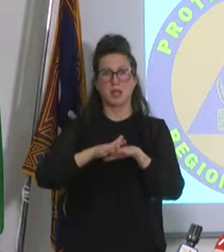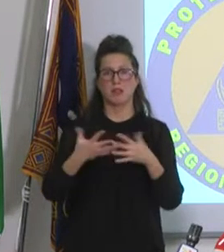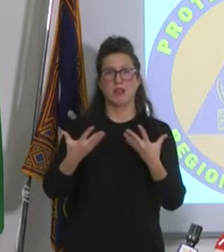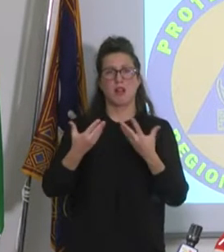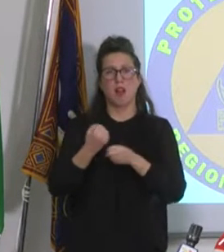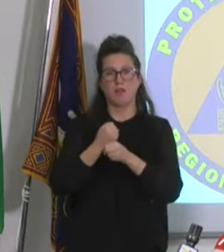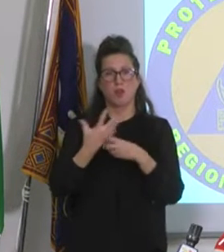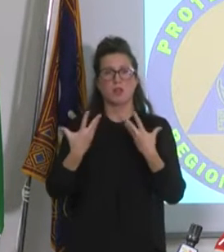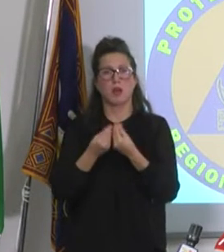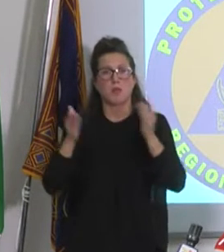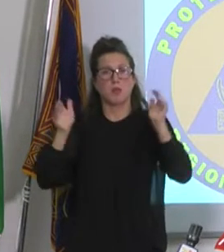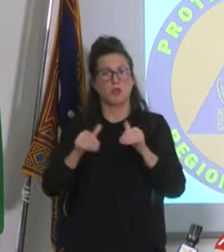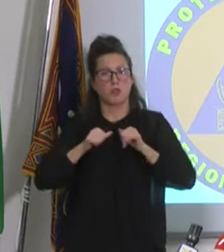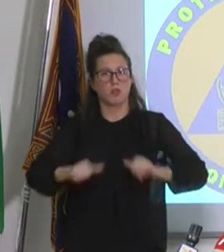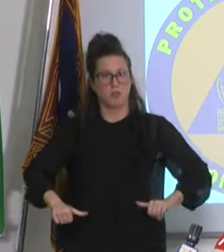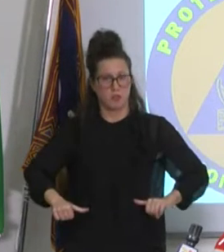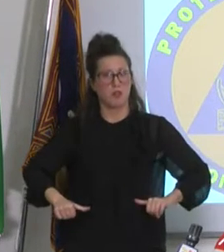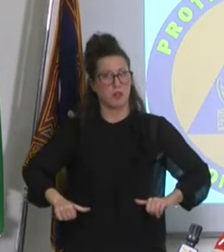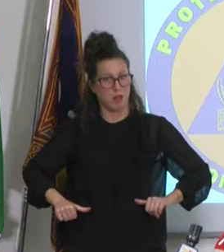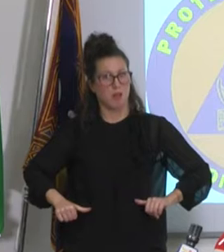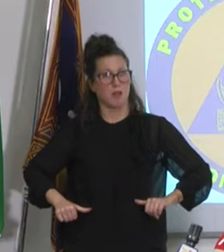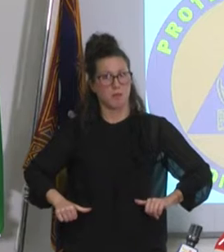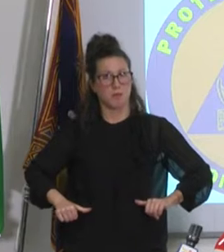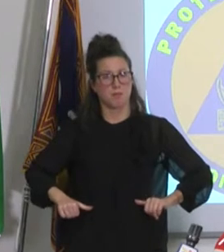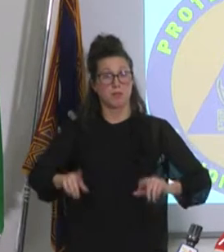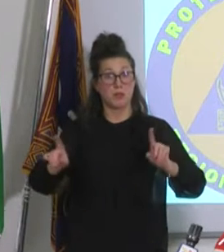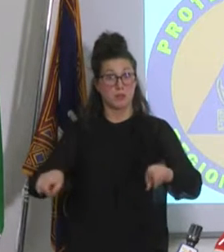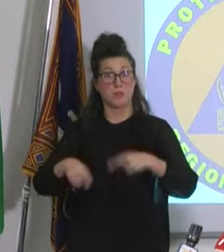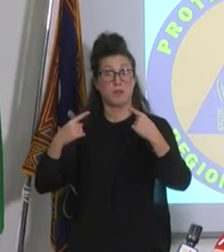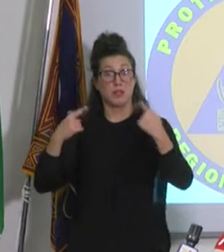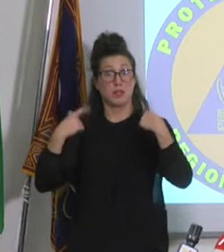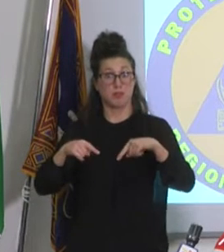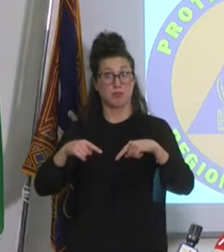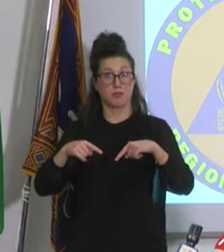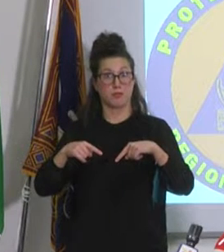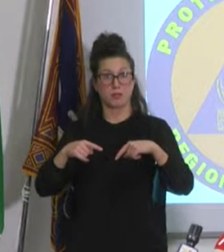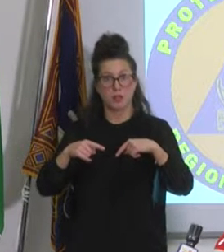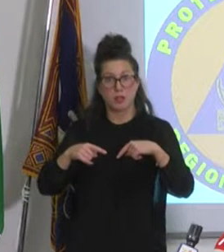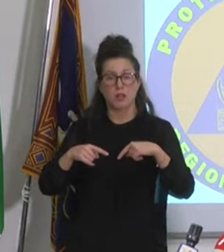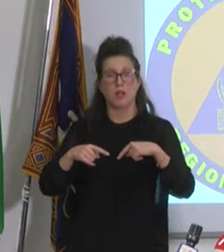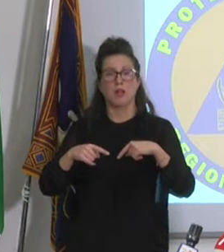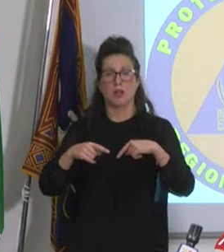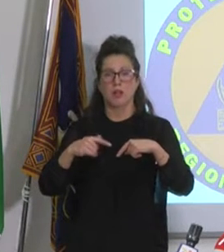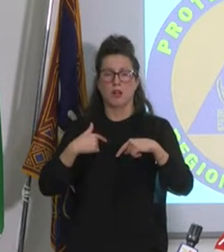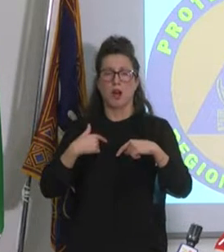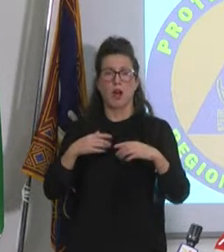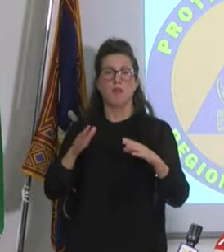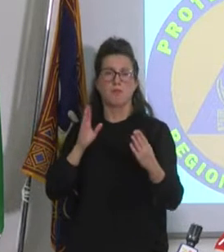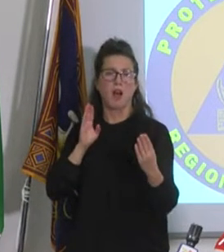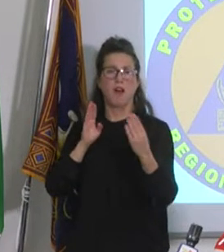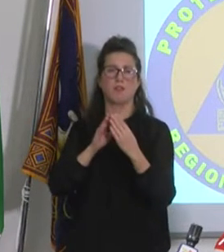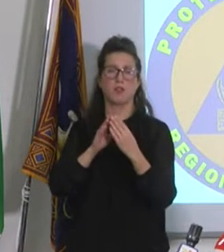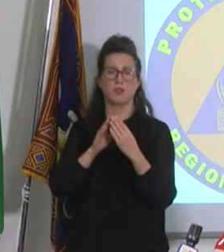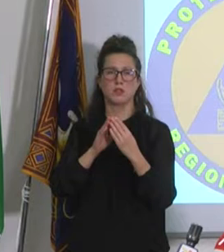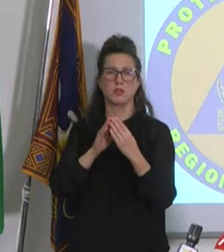affrontato questa sfida assolutamente il compito e ho avuto il mio primo ruolo commissariale dovuto allora e abbiamo portato